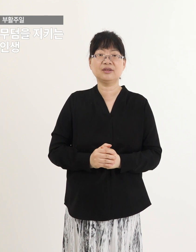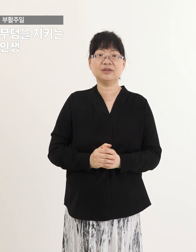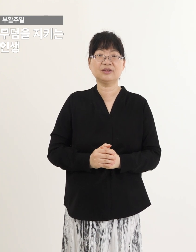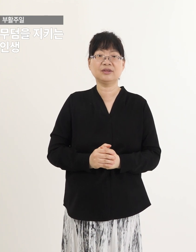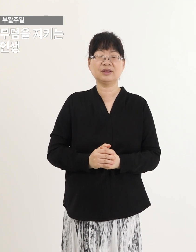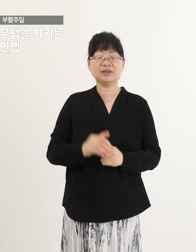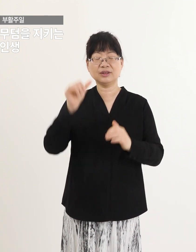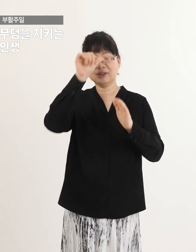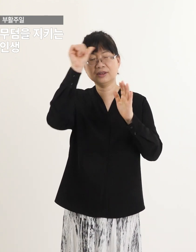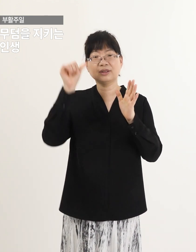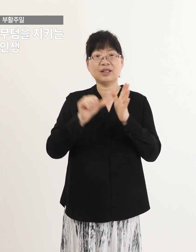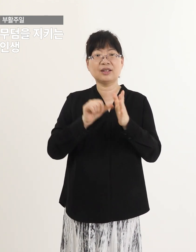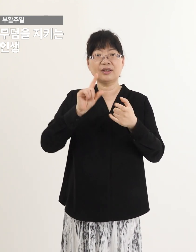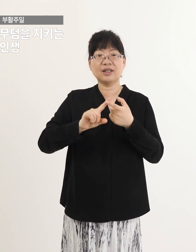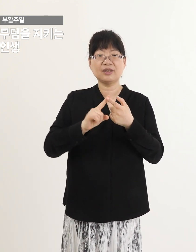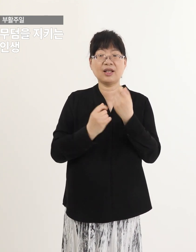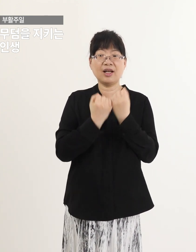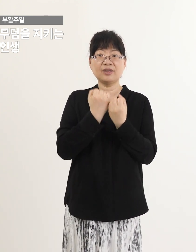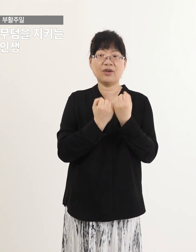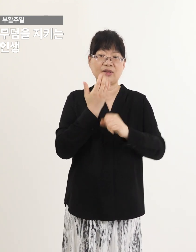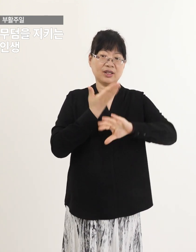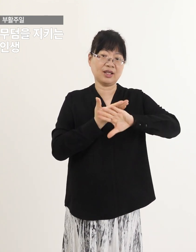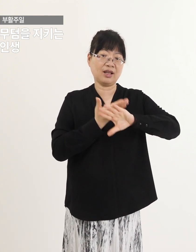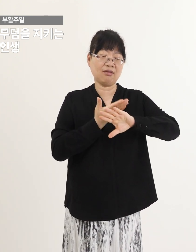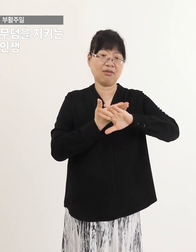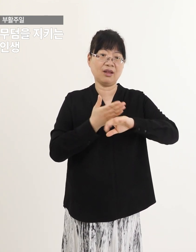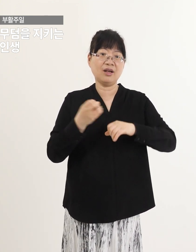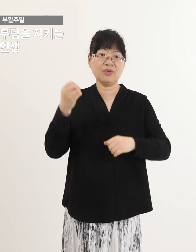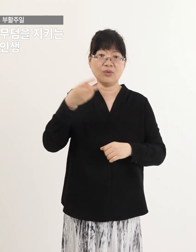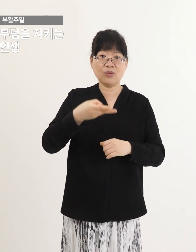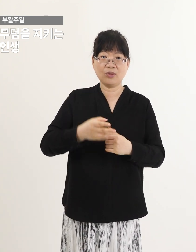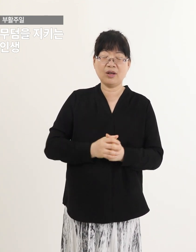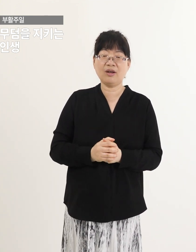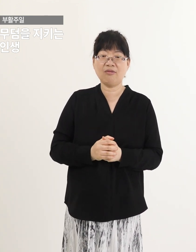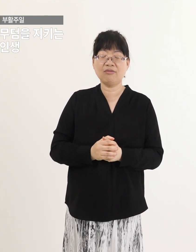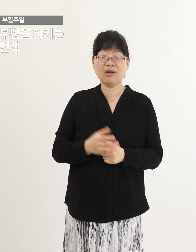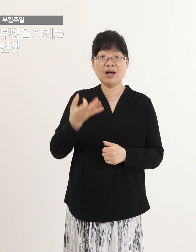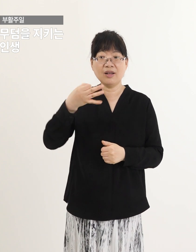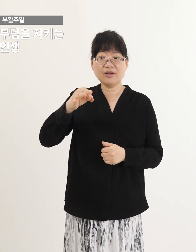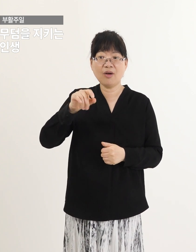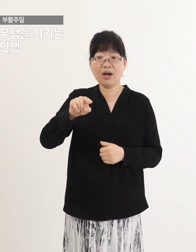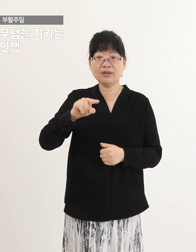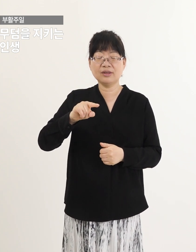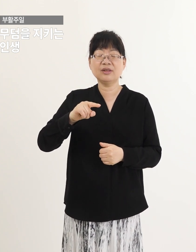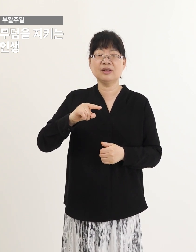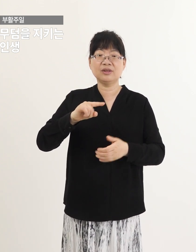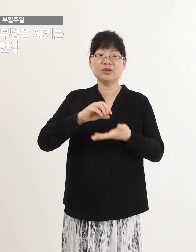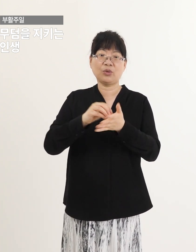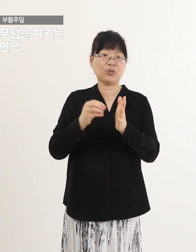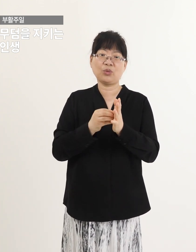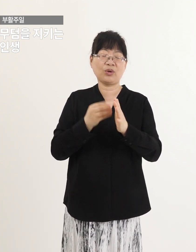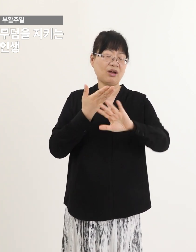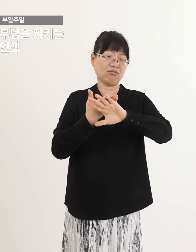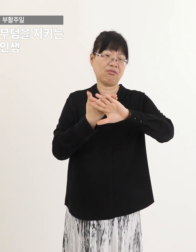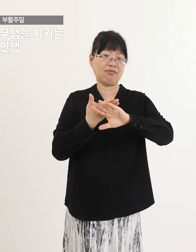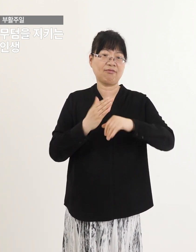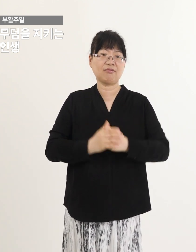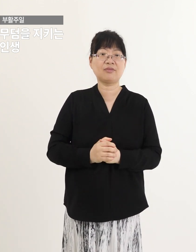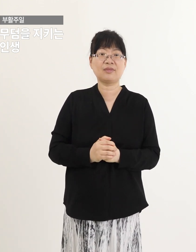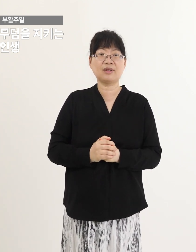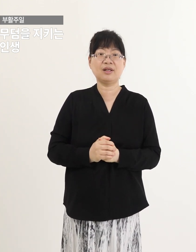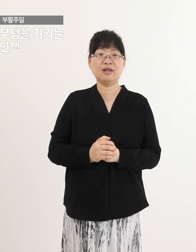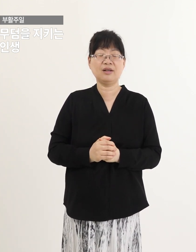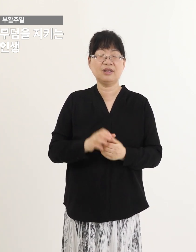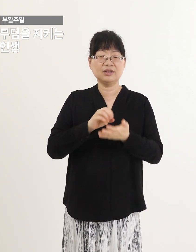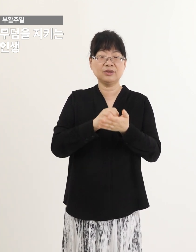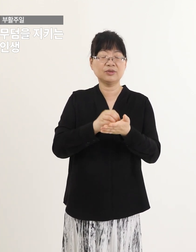그렇게 인생에 대해서 해석이 다르고 또 받아들이는 감도가 틀려요. 등록한 지